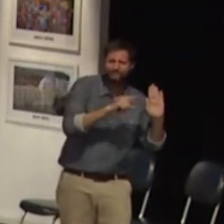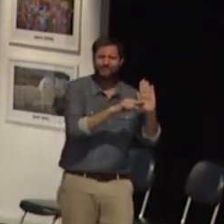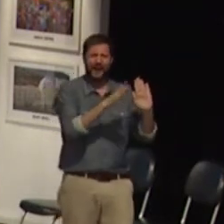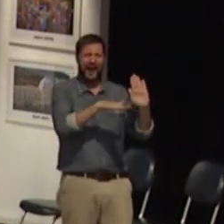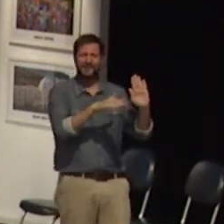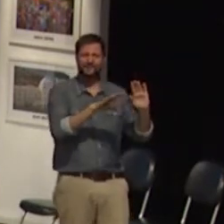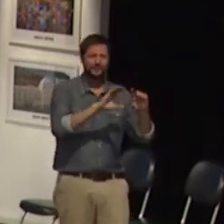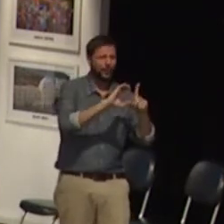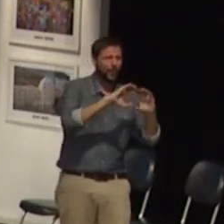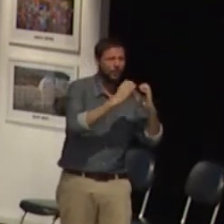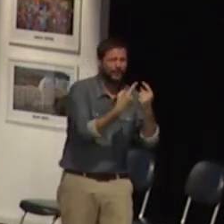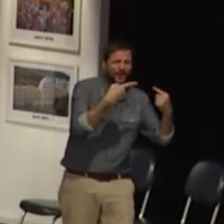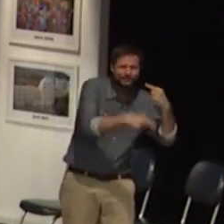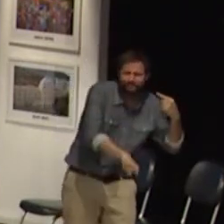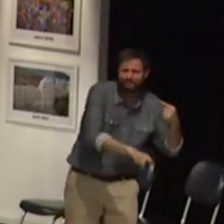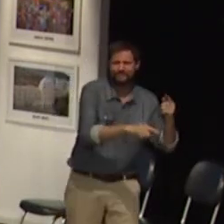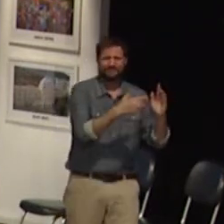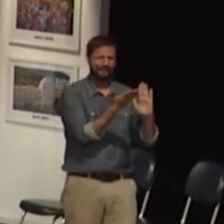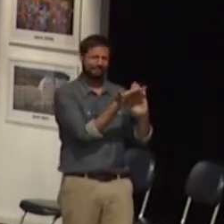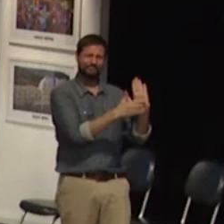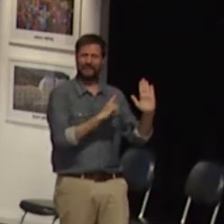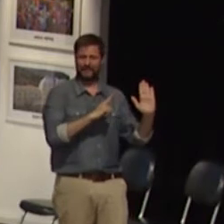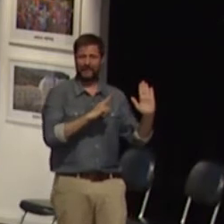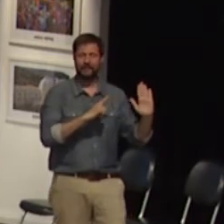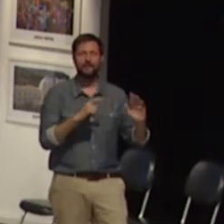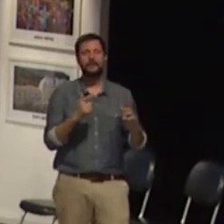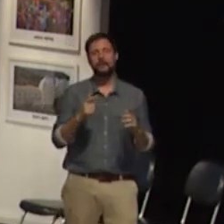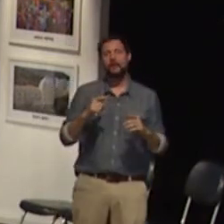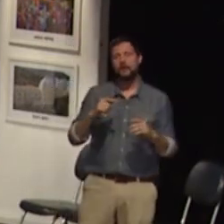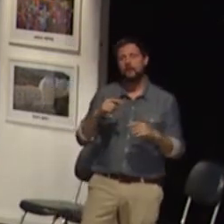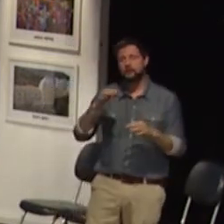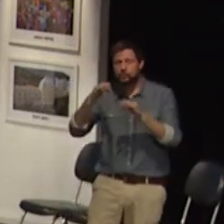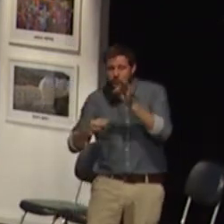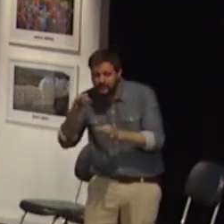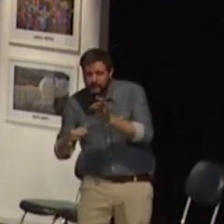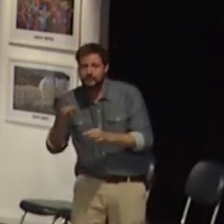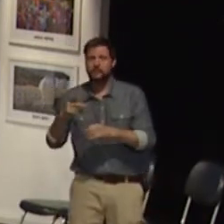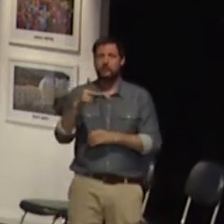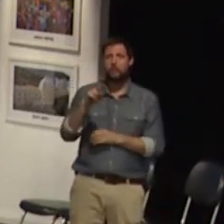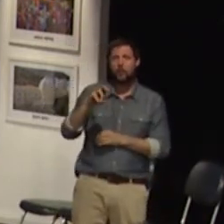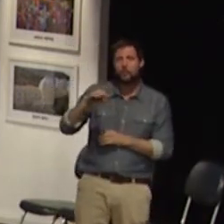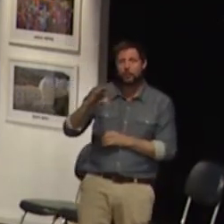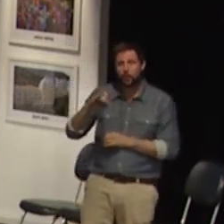têm falhas, elas não têm uma comunicação clara, elas têm uma discordância. Então,